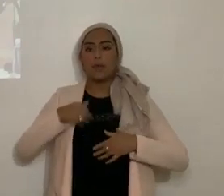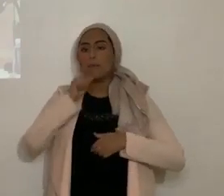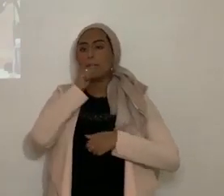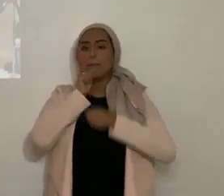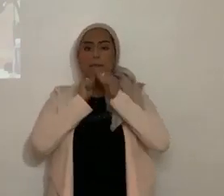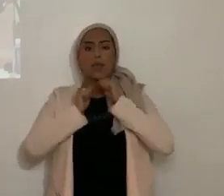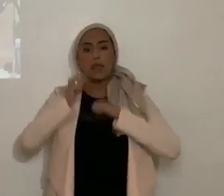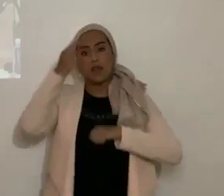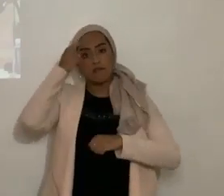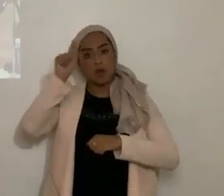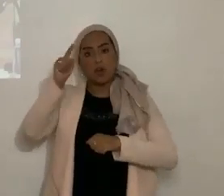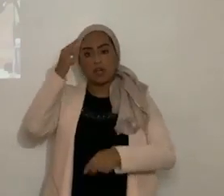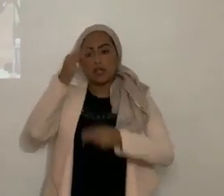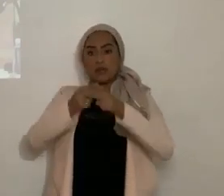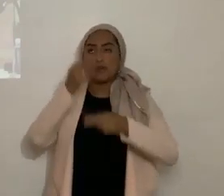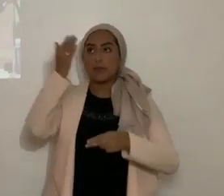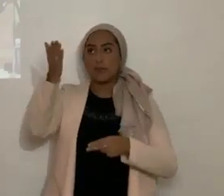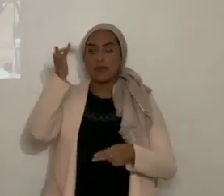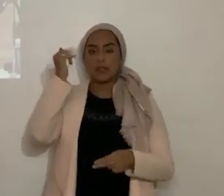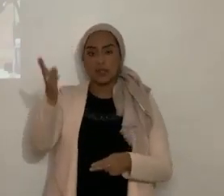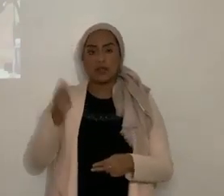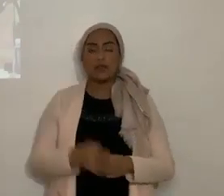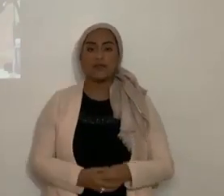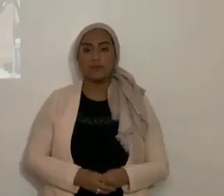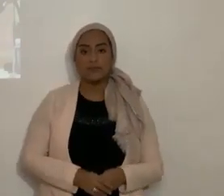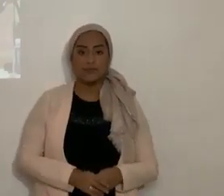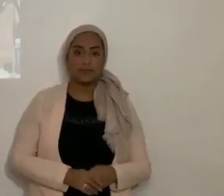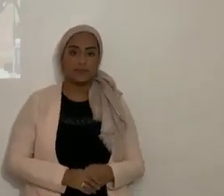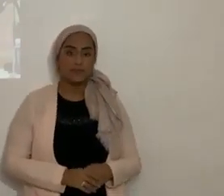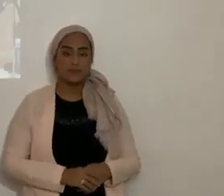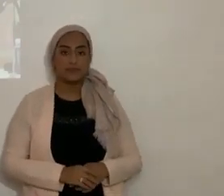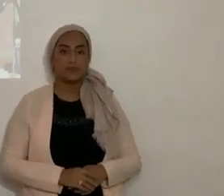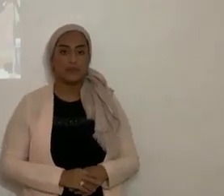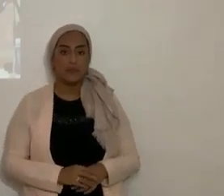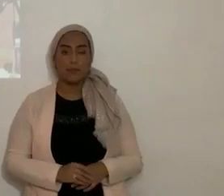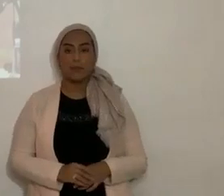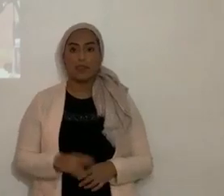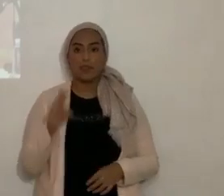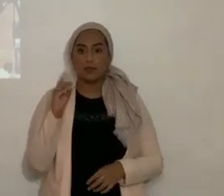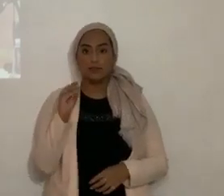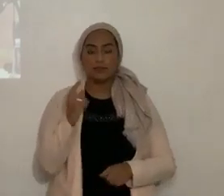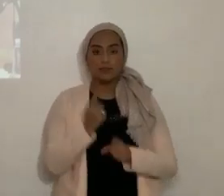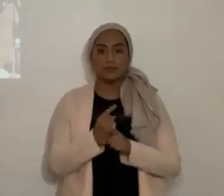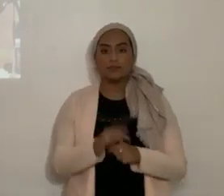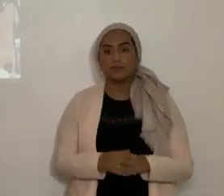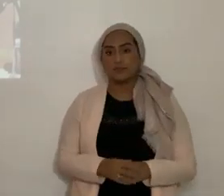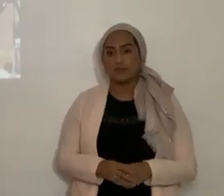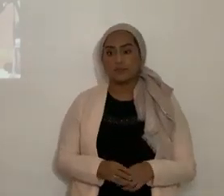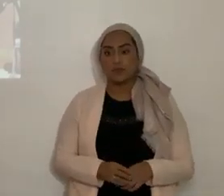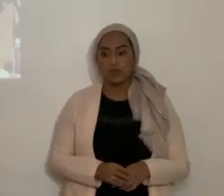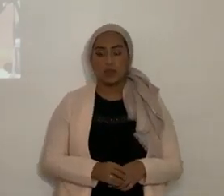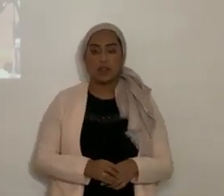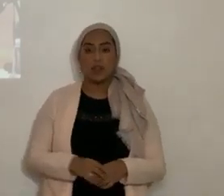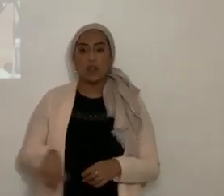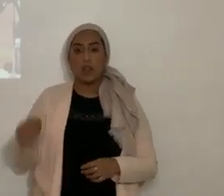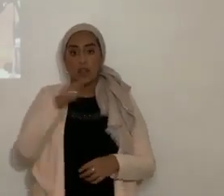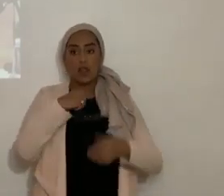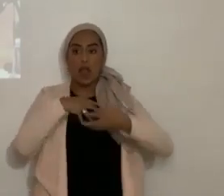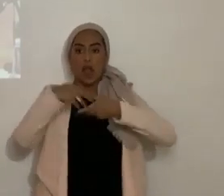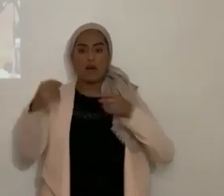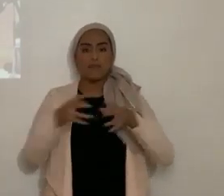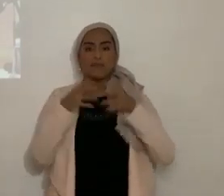dignos de padecer afrenta por causa del nombre. ¡Qué tremendo! O sea, ellos salieron